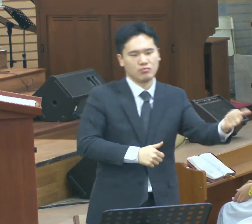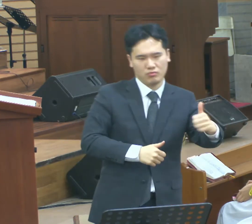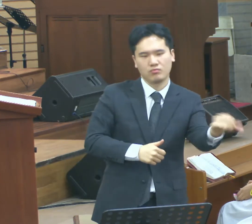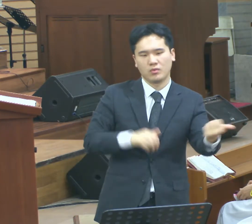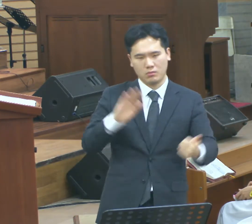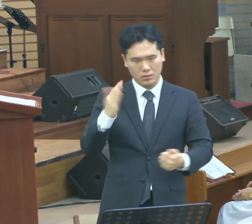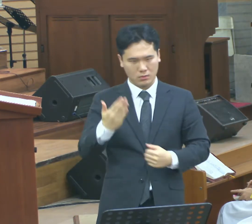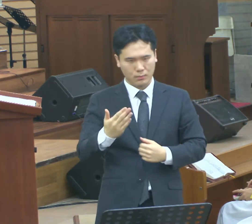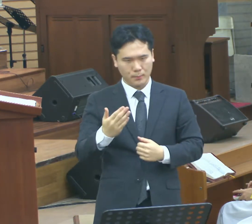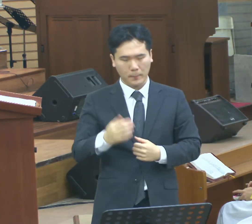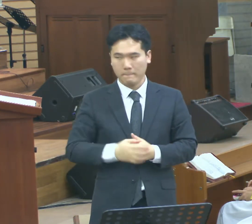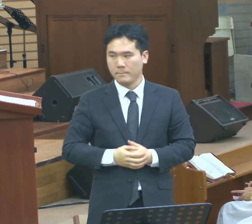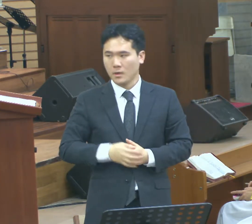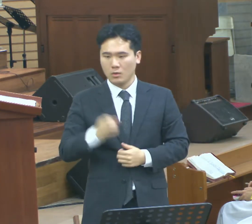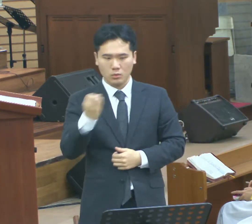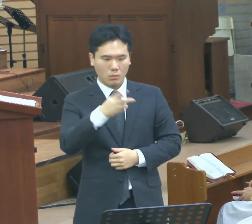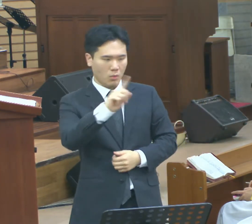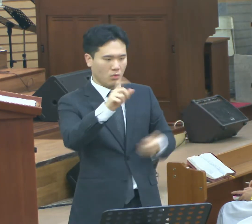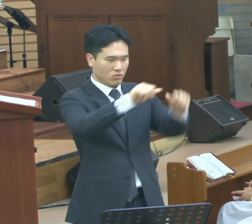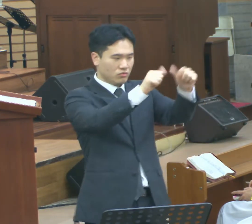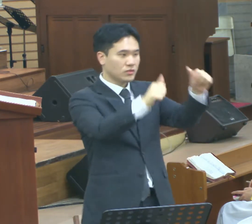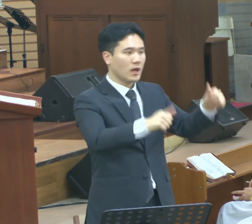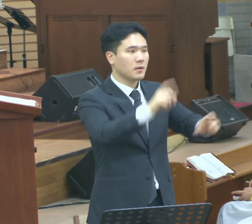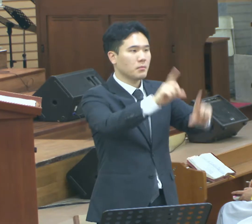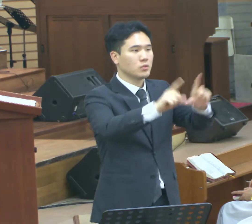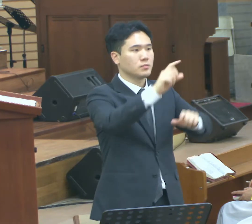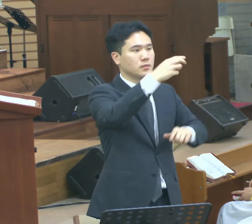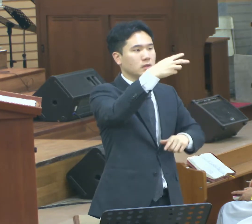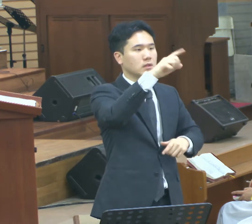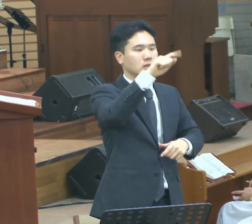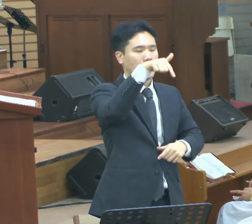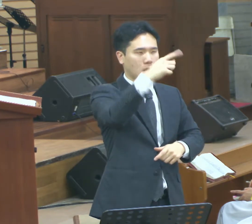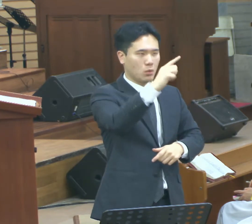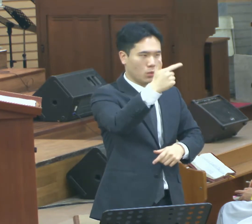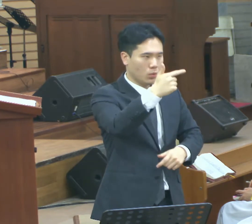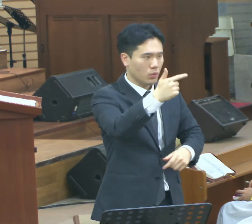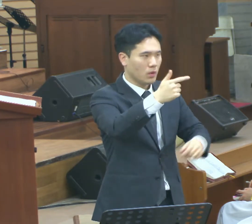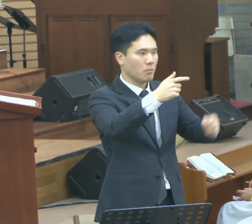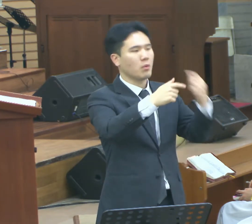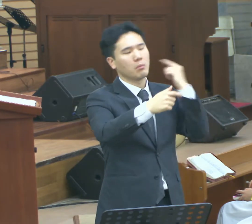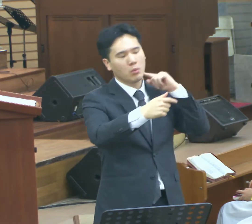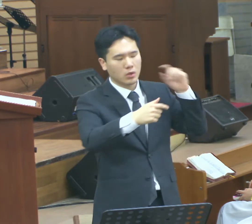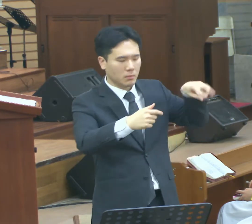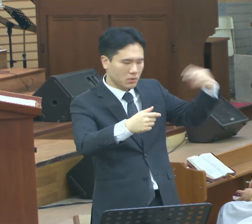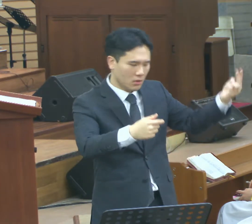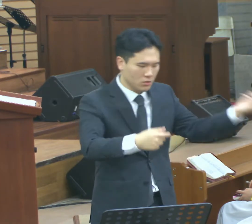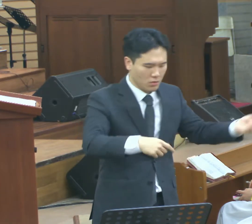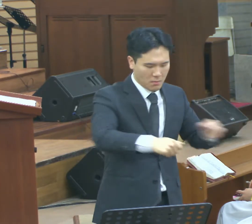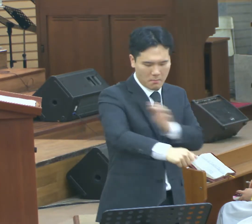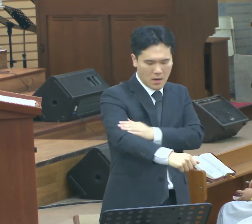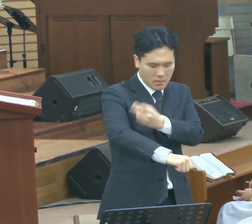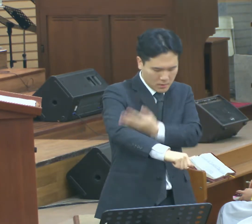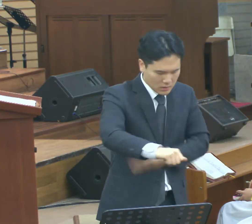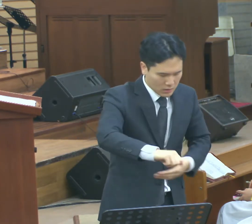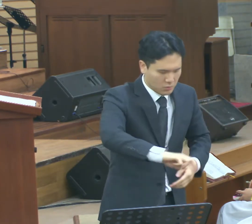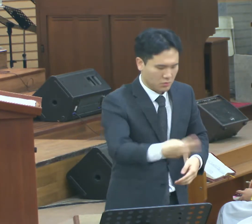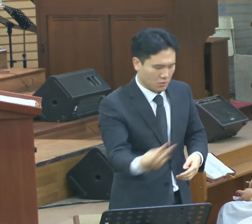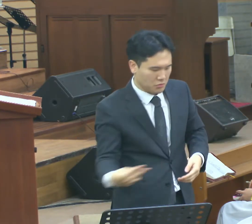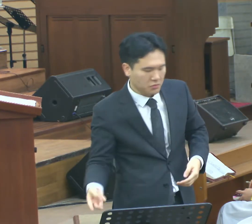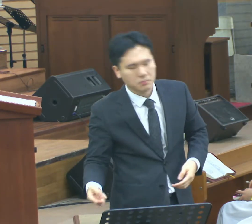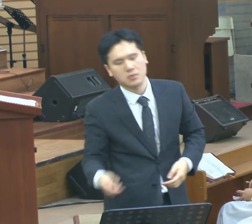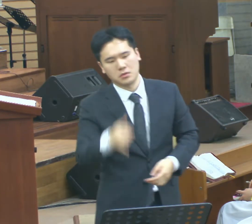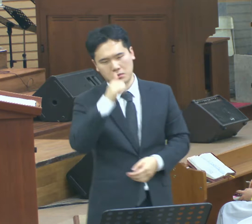신전의 그 상이 목이 막 떨어지고요, 막 팔목이 다 부러지고 나뒹구는 거예요. 하나님의 임재에